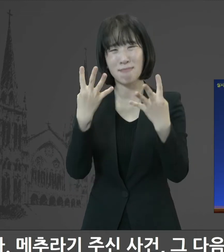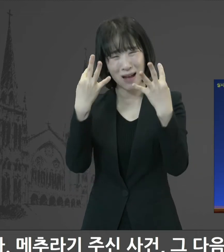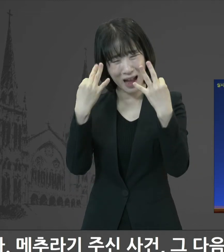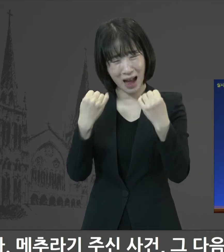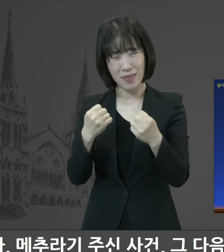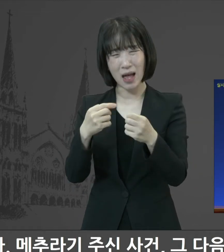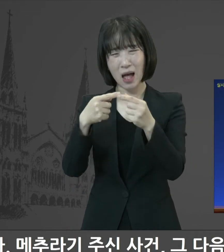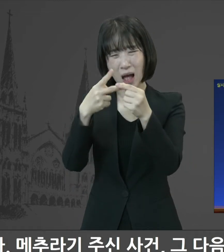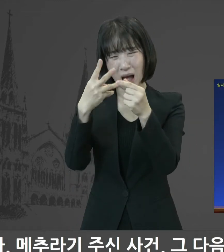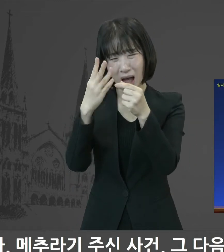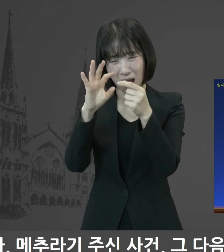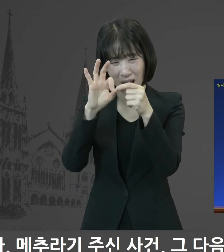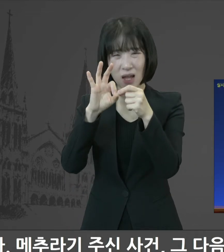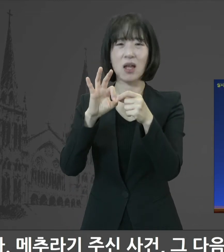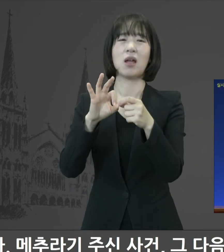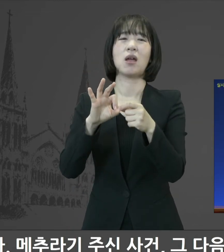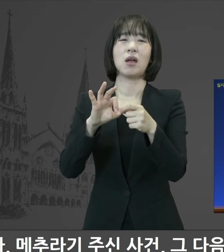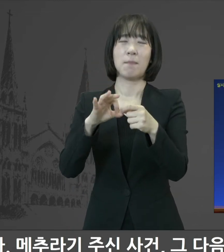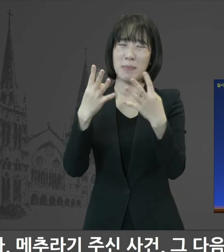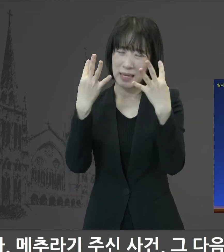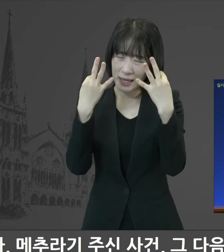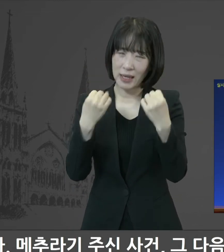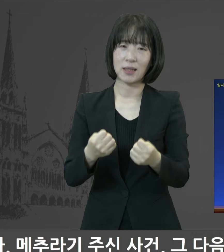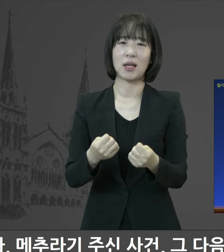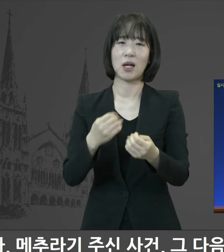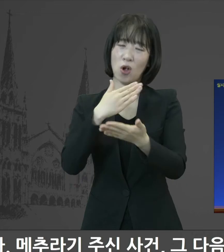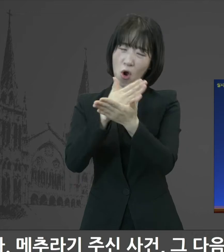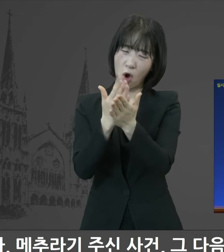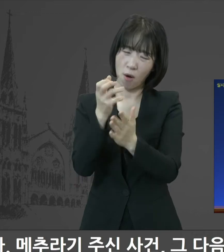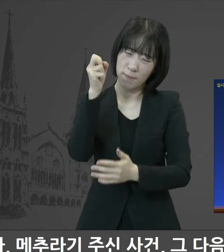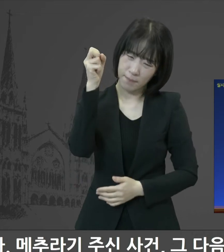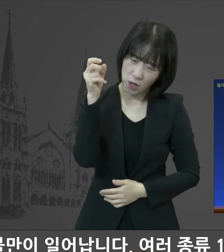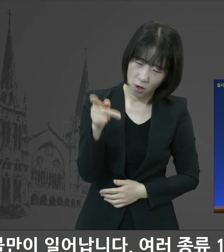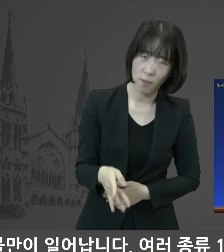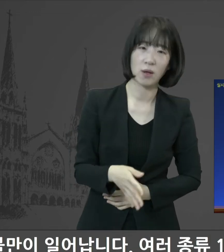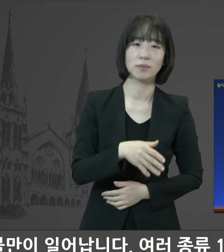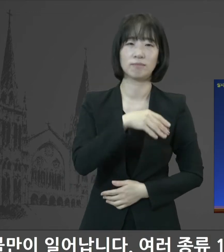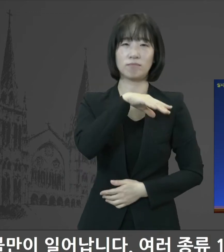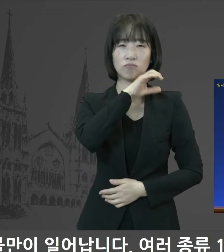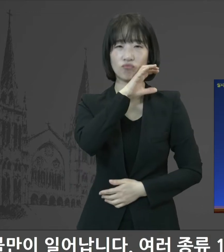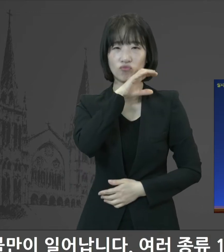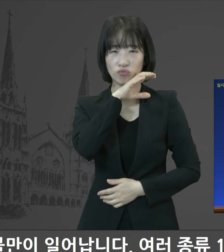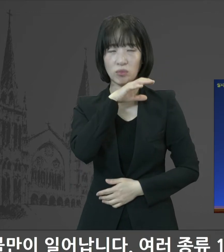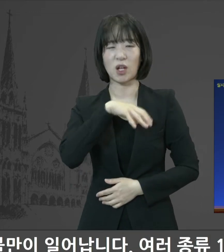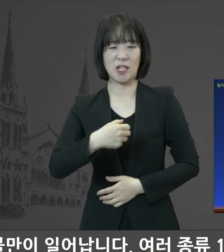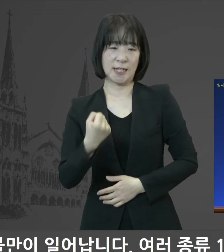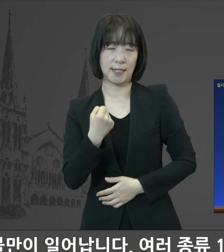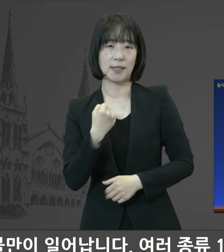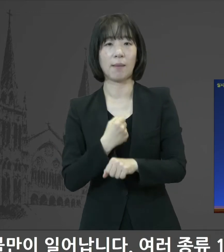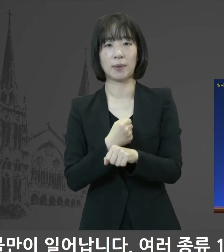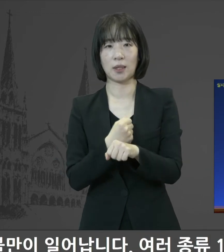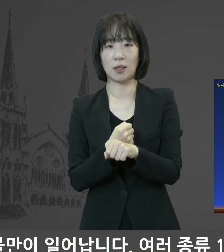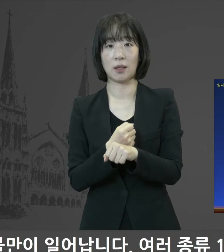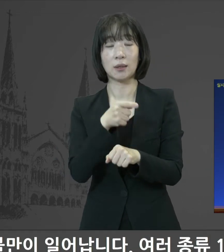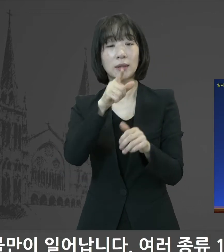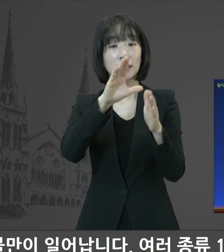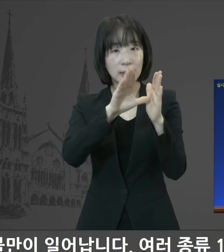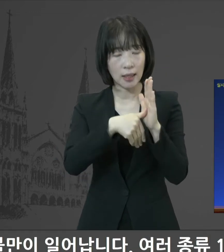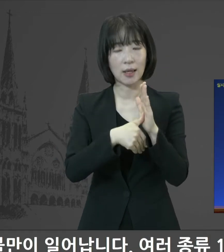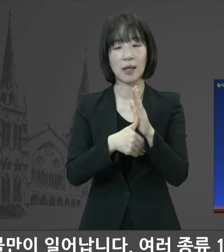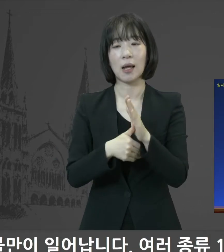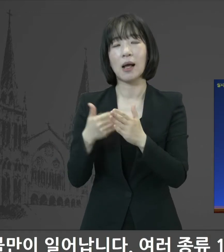정도의 불평불만이 일어나는데, 그 중에 오늘 본문에 기록된 정탐꾼을 젖과 꿀이 흐르는 땅에